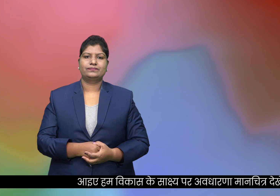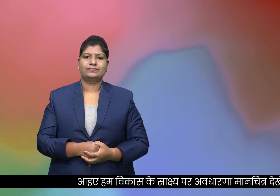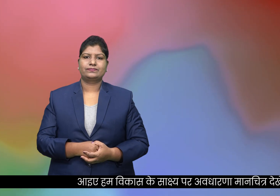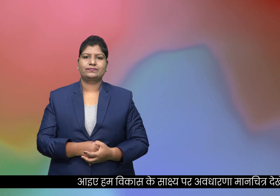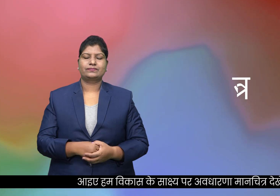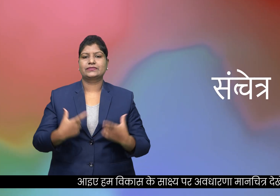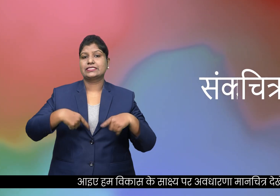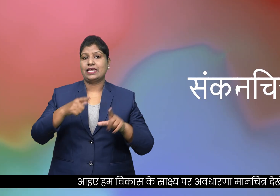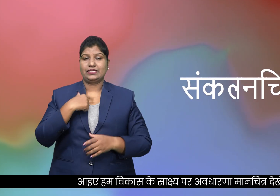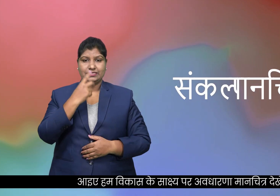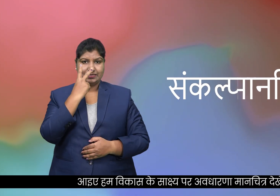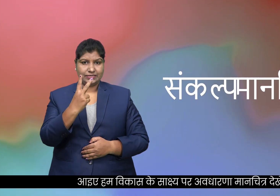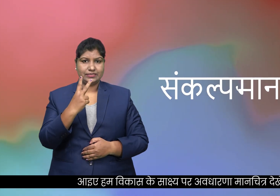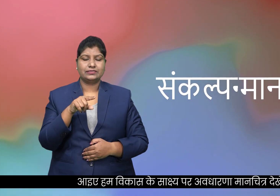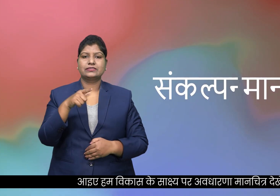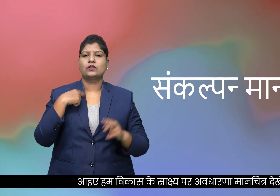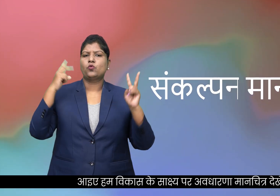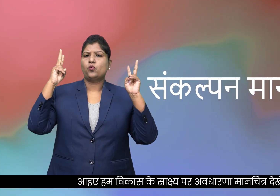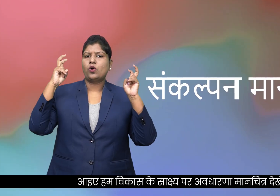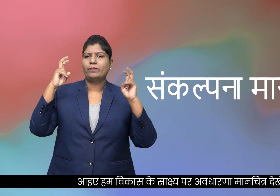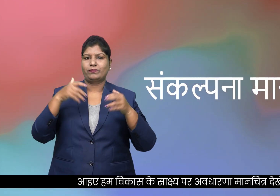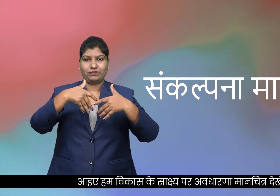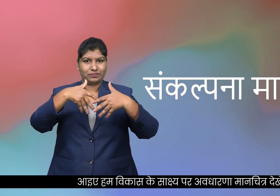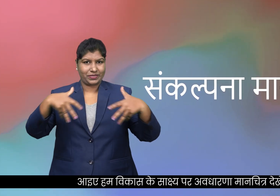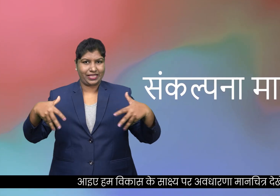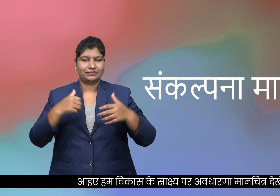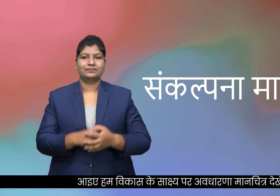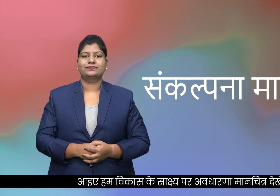आइए हम विकास के साक्ष्य पर अवधारणा मानचित्र देखें।